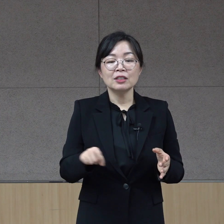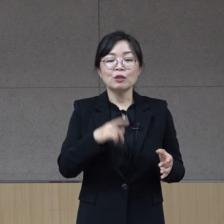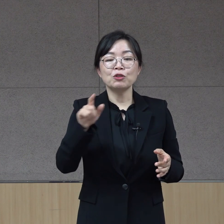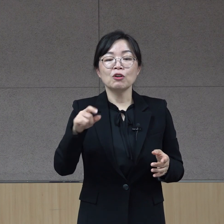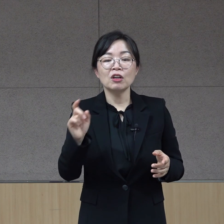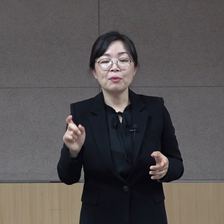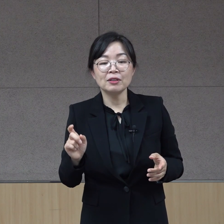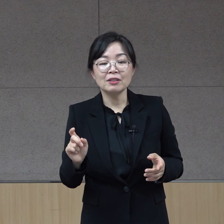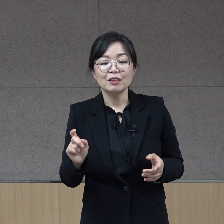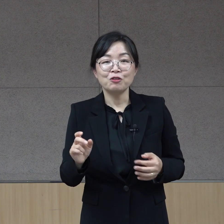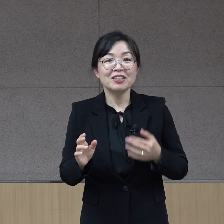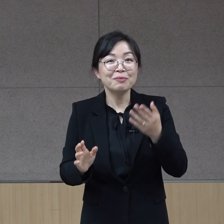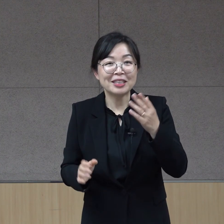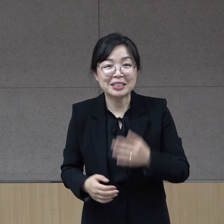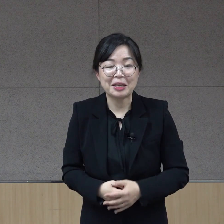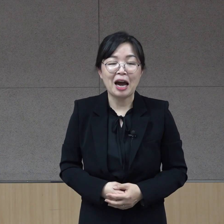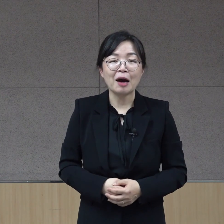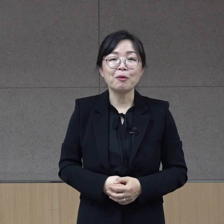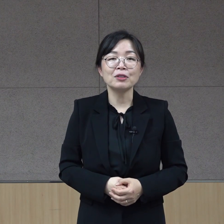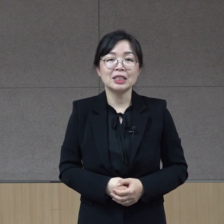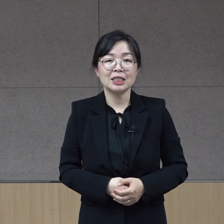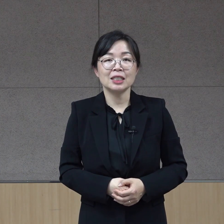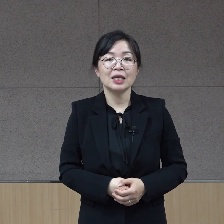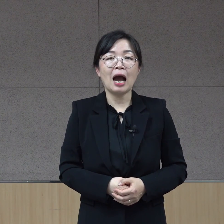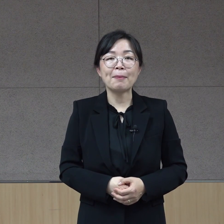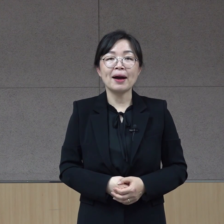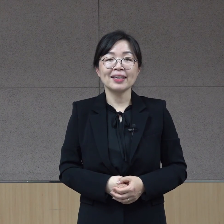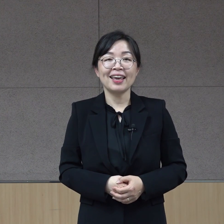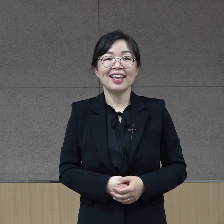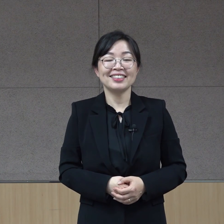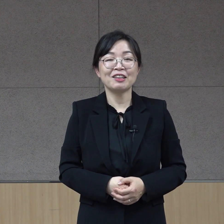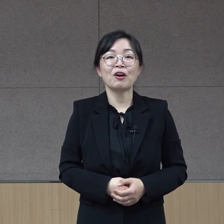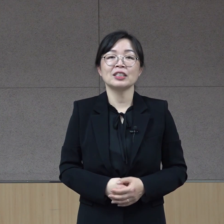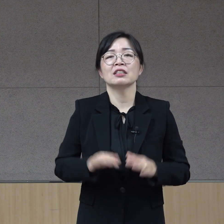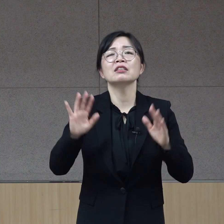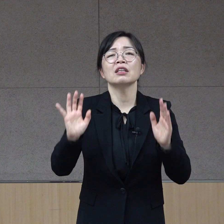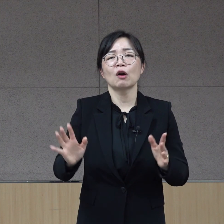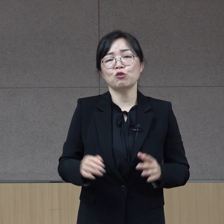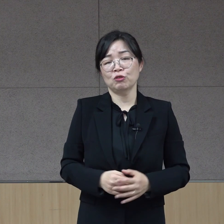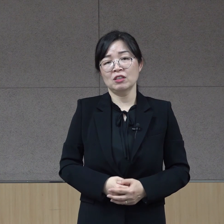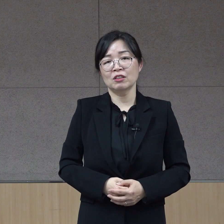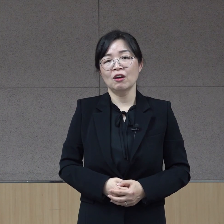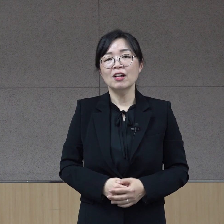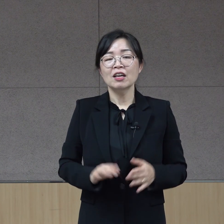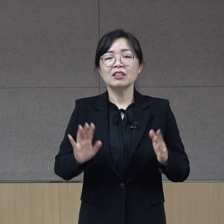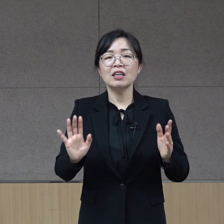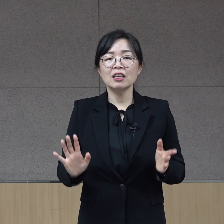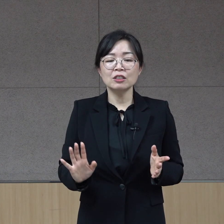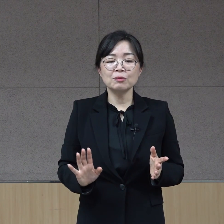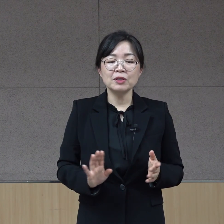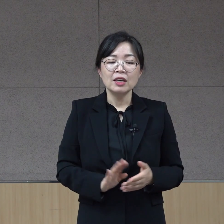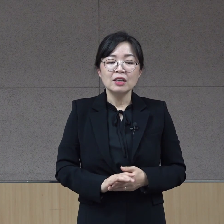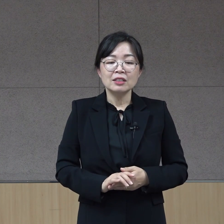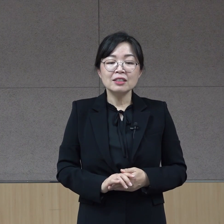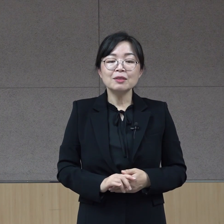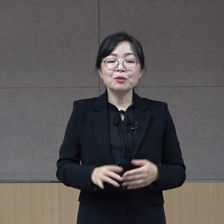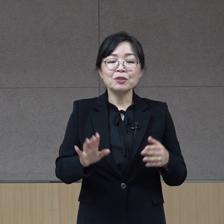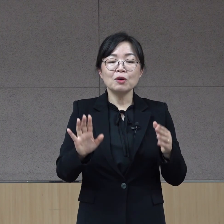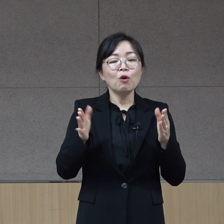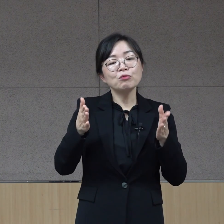자꾸 연결하면은 우리 그런 말 있잖아요. 아버지 가방에 들어가시네. 그렇게 나올 수가 있어요. 이게 지금은